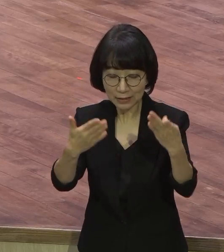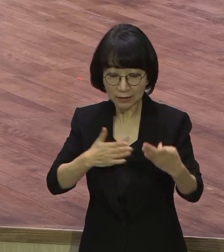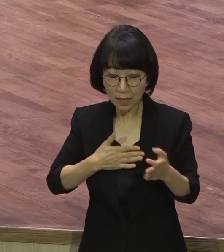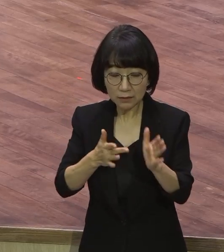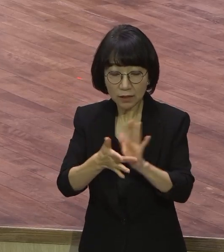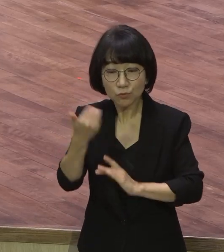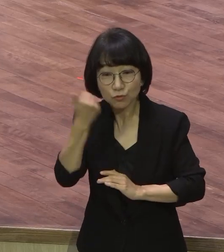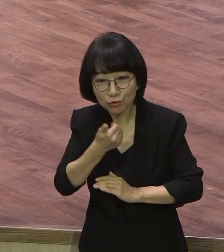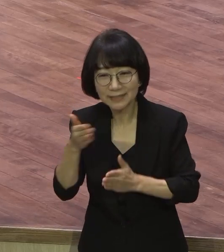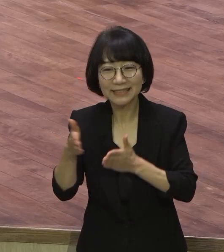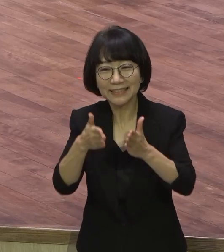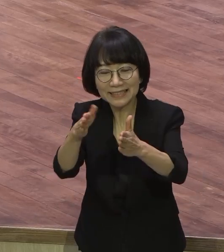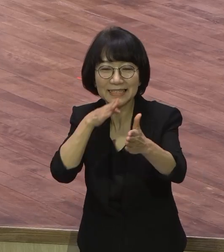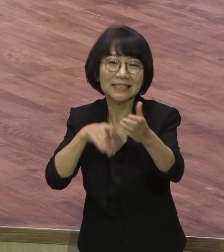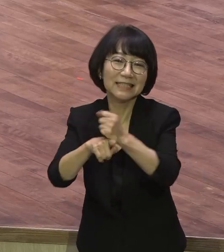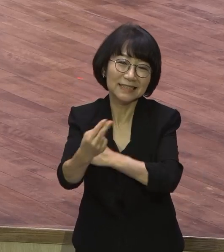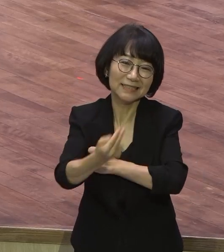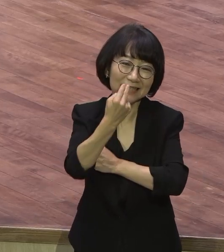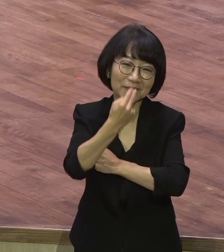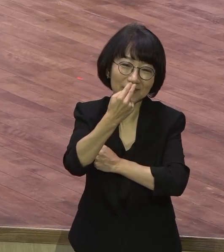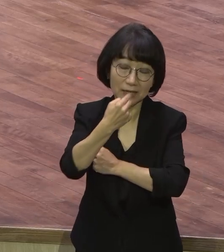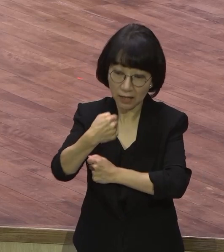말미암장은 아버지 갈 자가 없다.